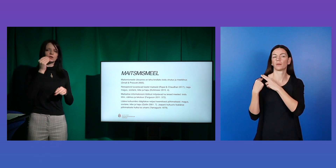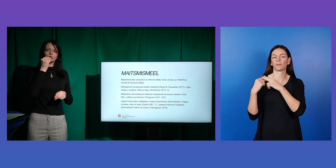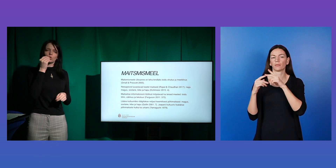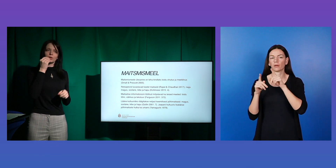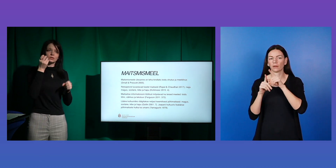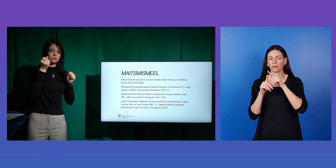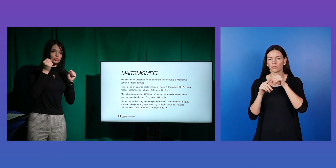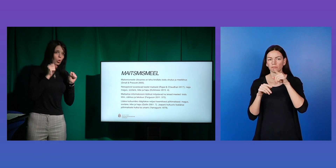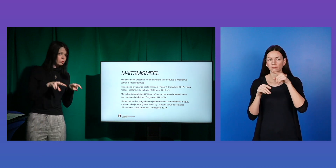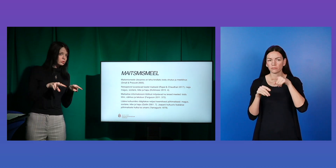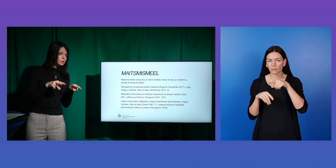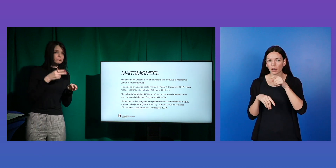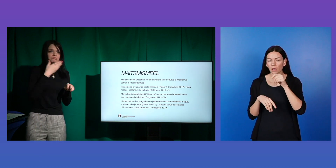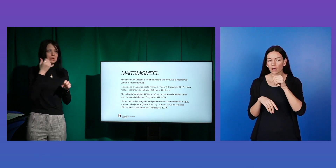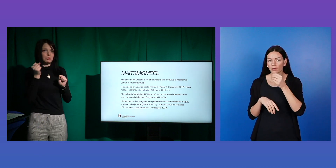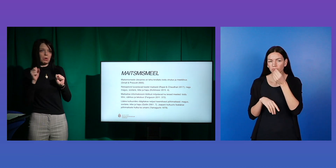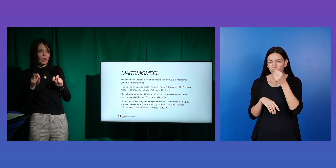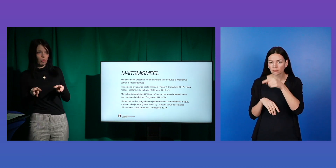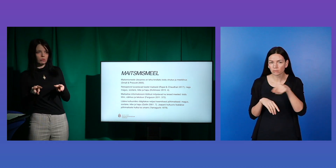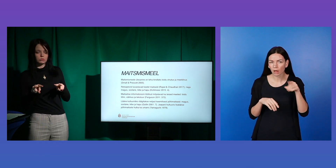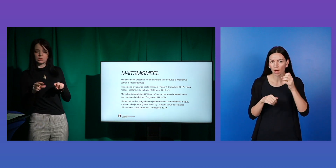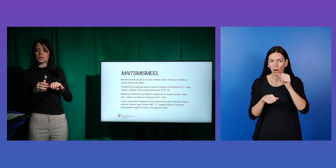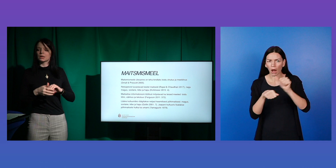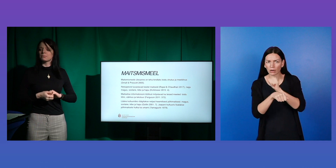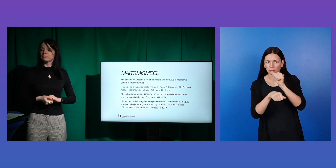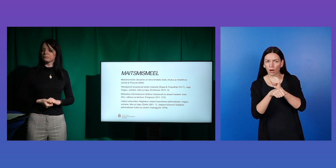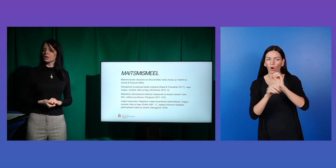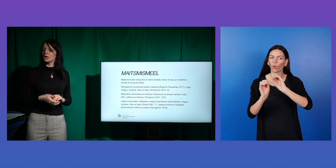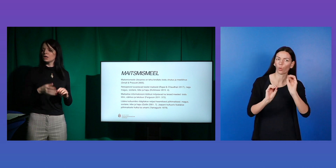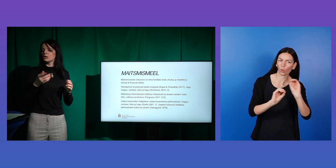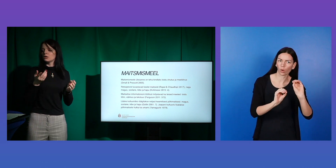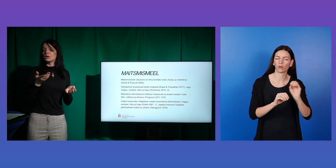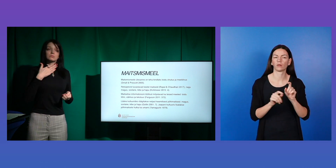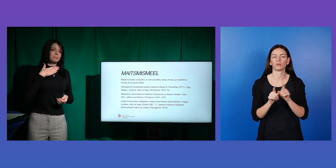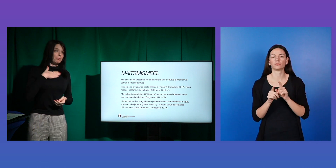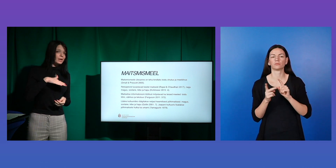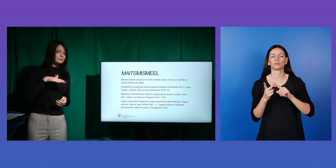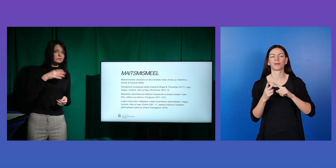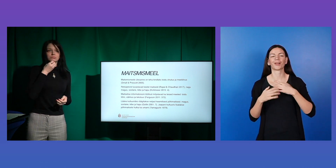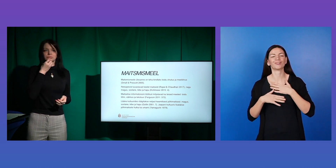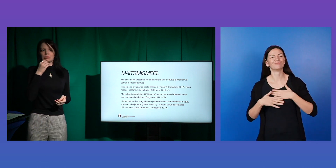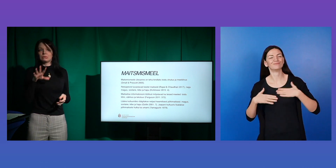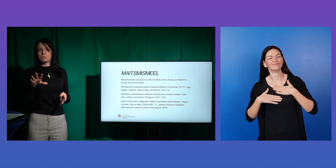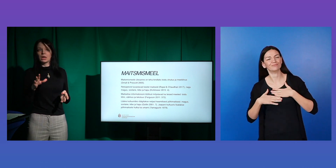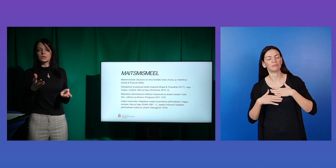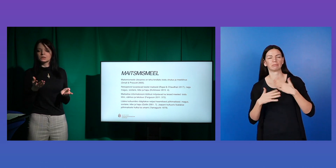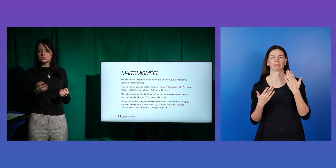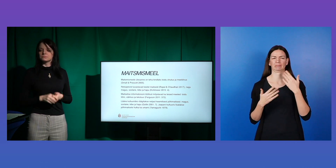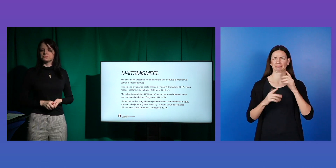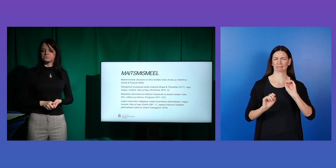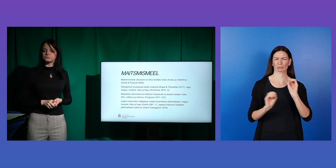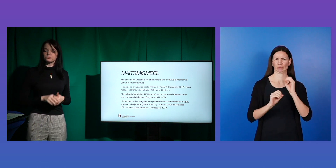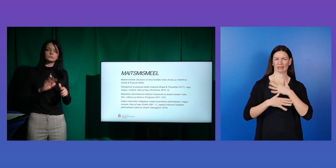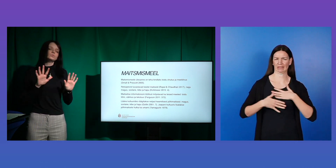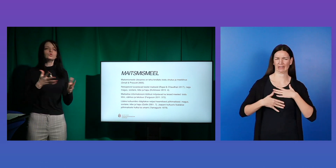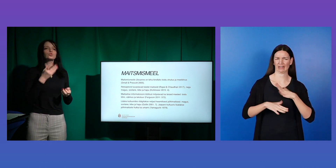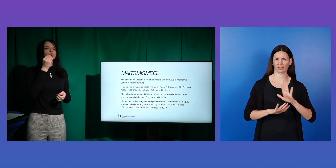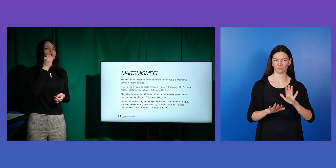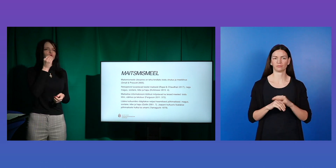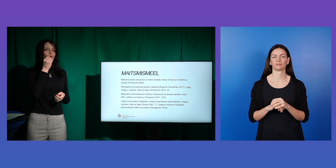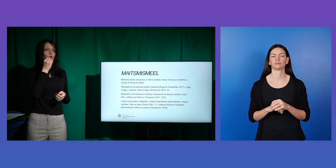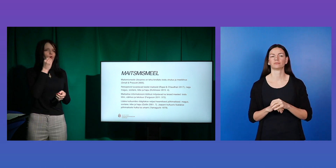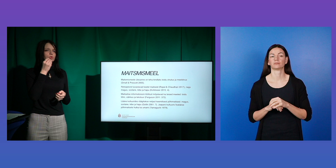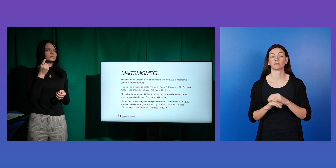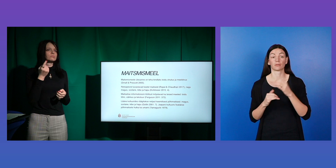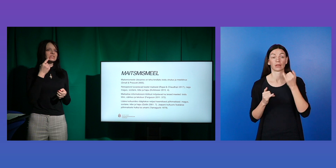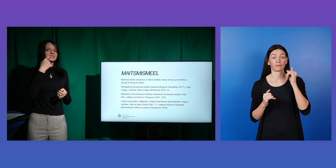Tema ülesanne on kontrollida, kas toit on ohtlik või ei ole. Kas see toit meeldib või ei meeldi.